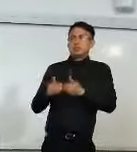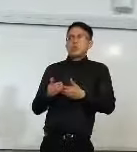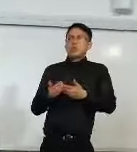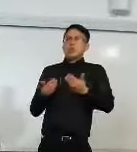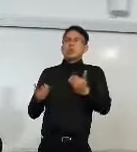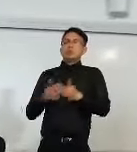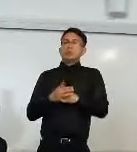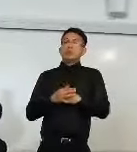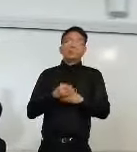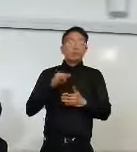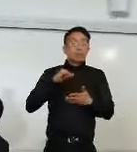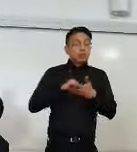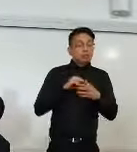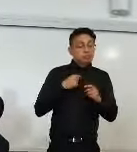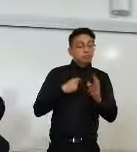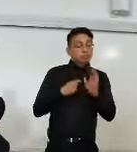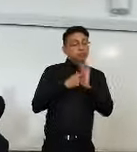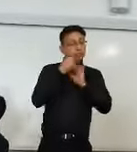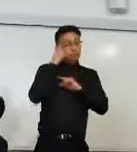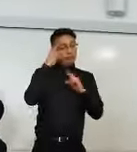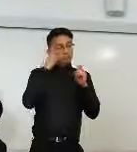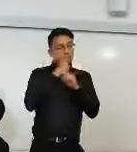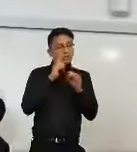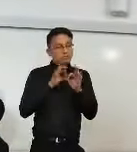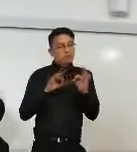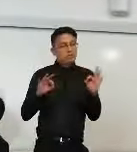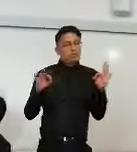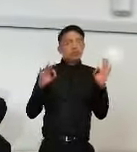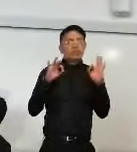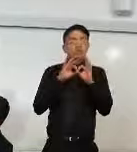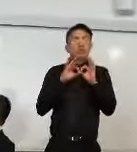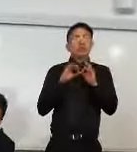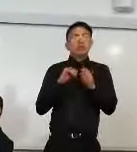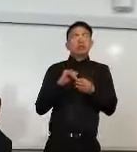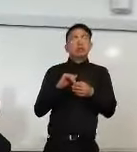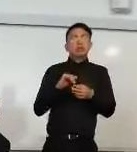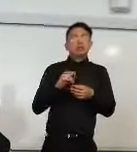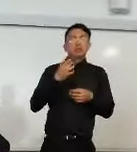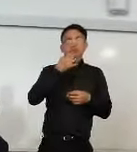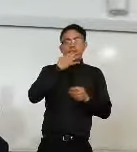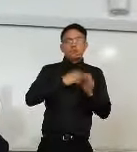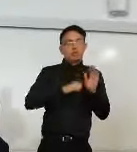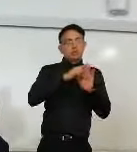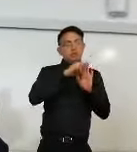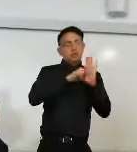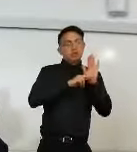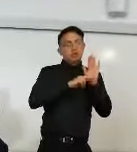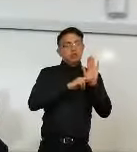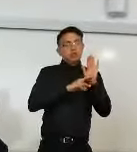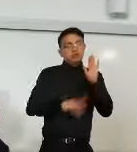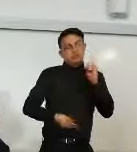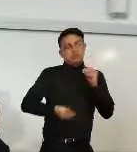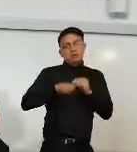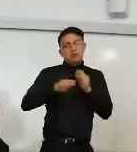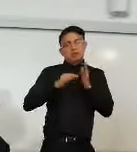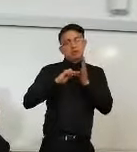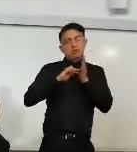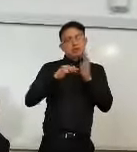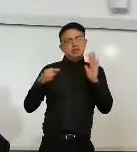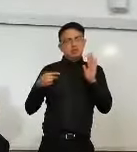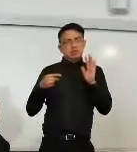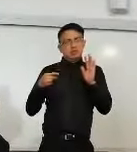los puntos importantes acá y que hace que justifica que la resolución tenga un anexo técnico integral,